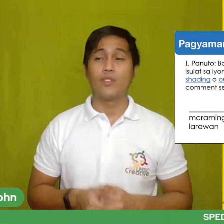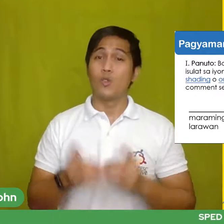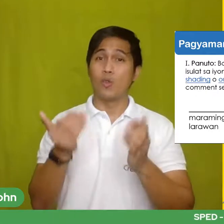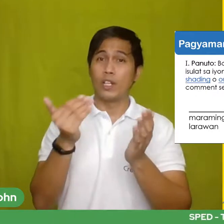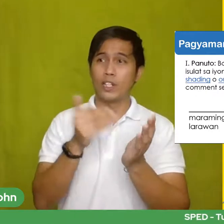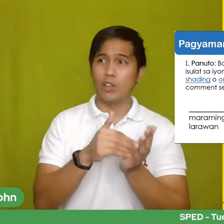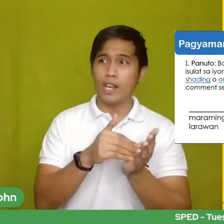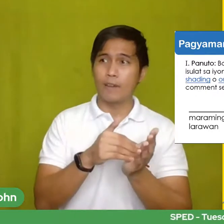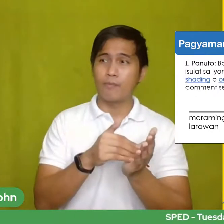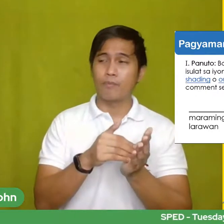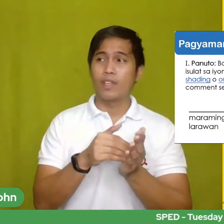Ulitin ko ulit.